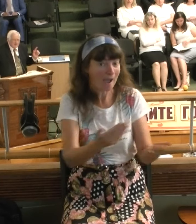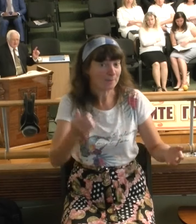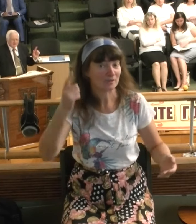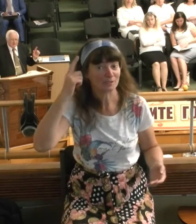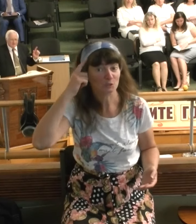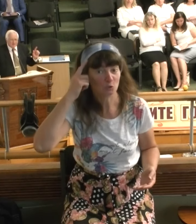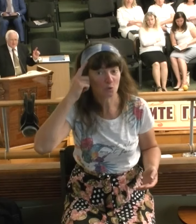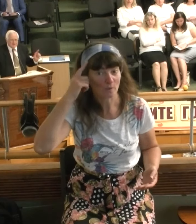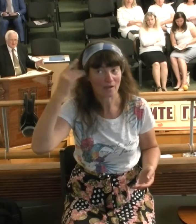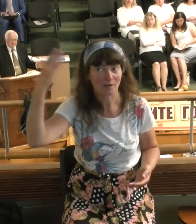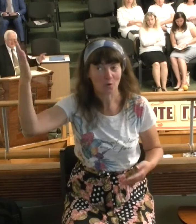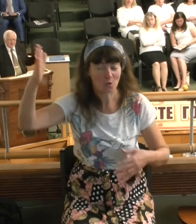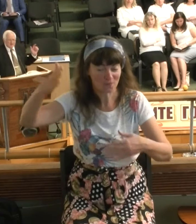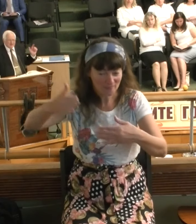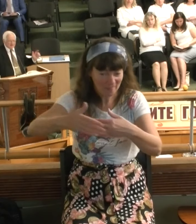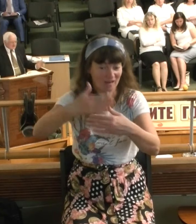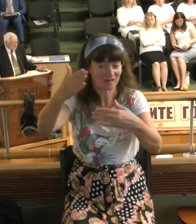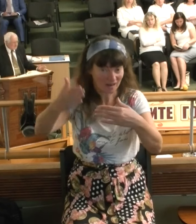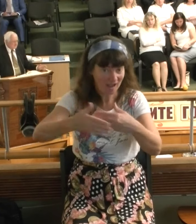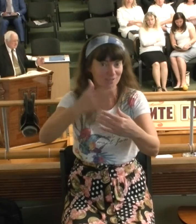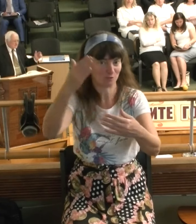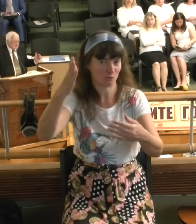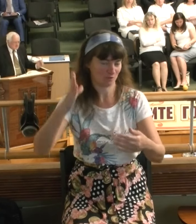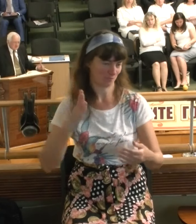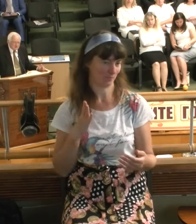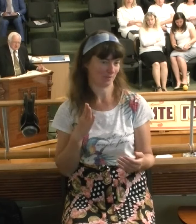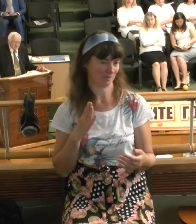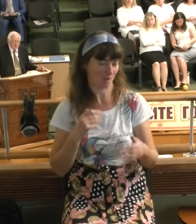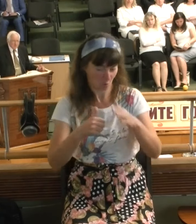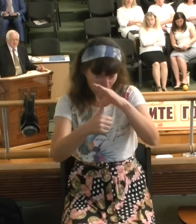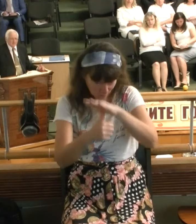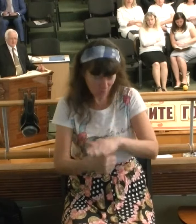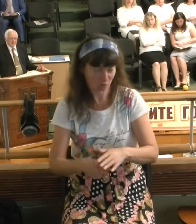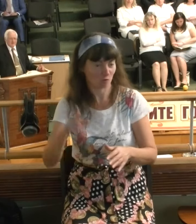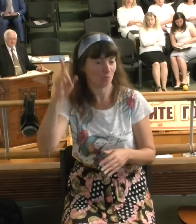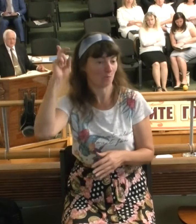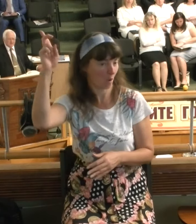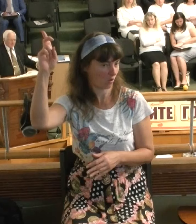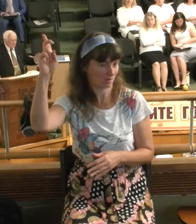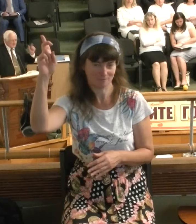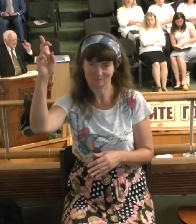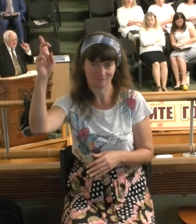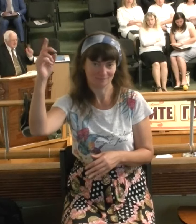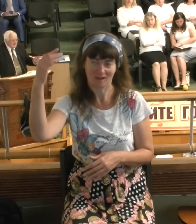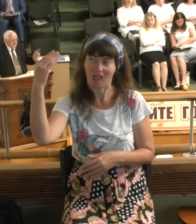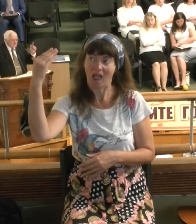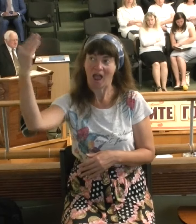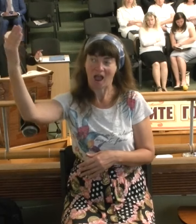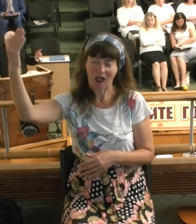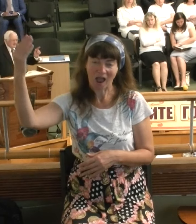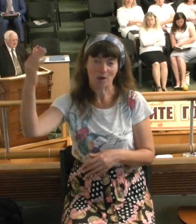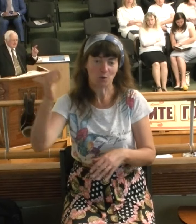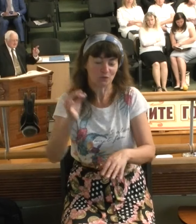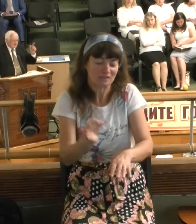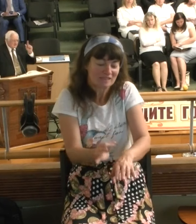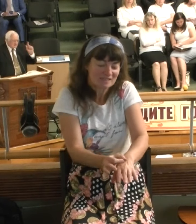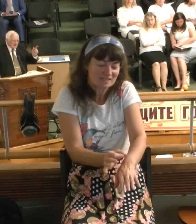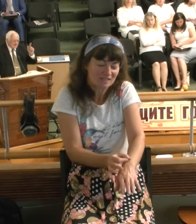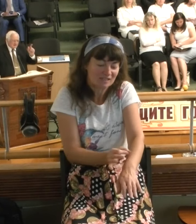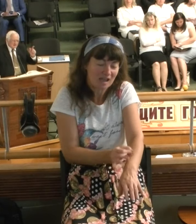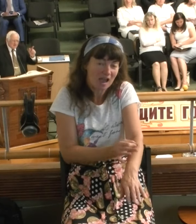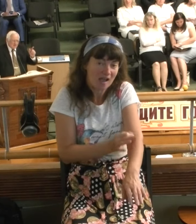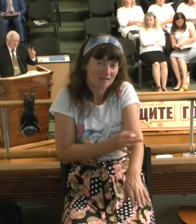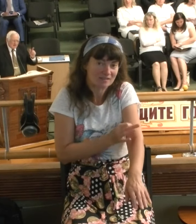был поражаем, наказуем и уничижен Богом. Но он изъязвлен был